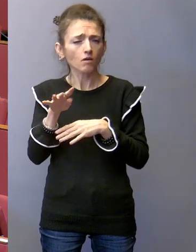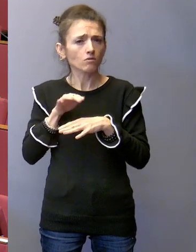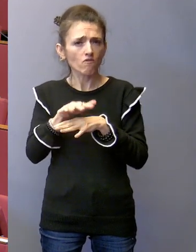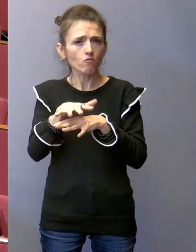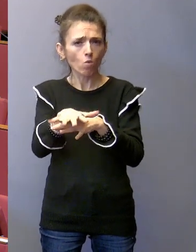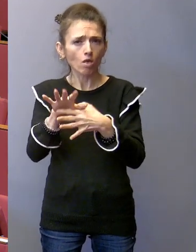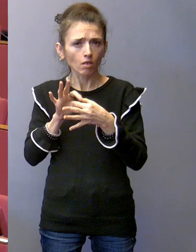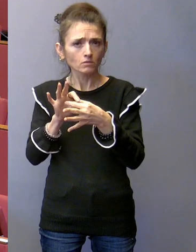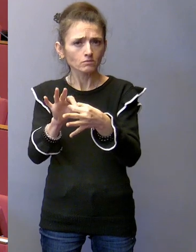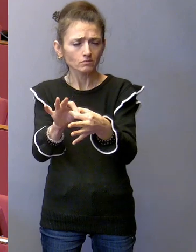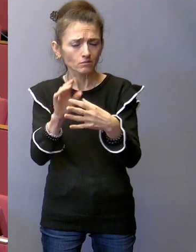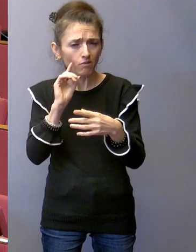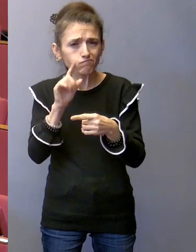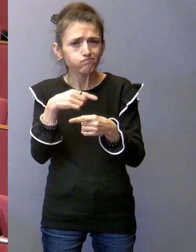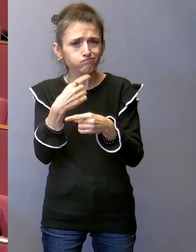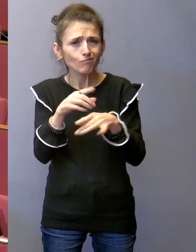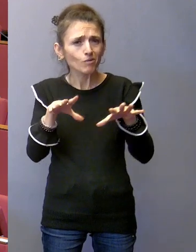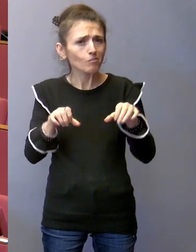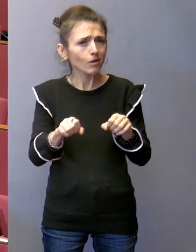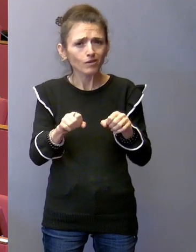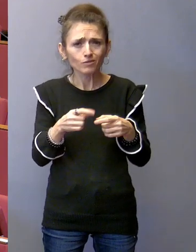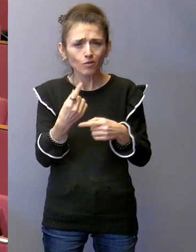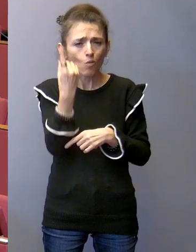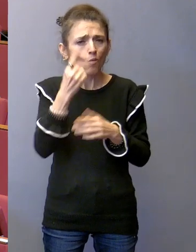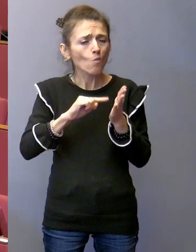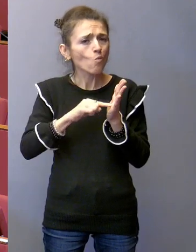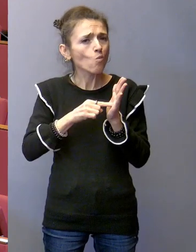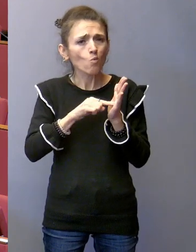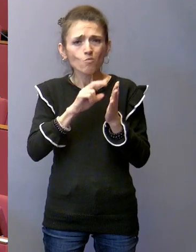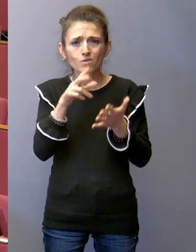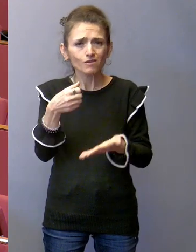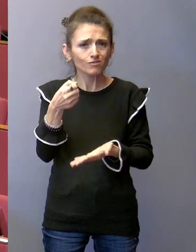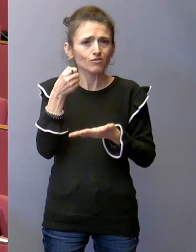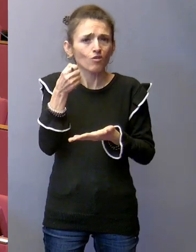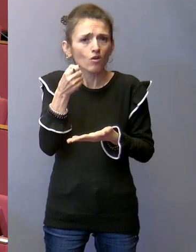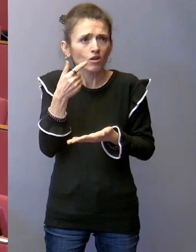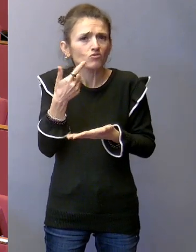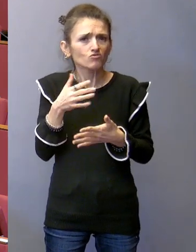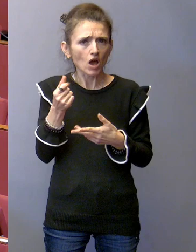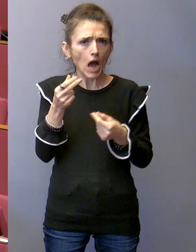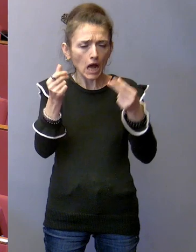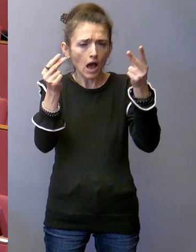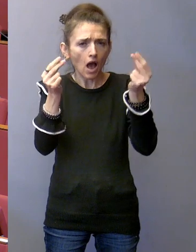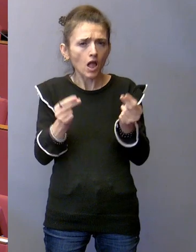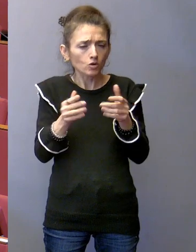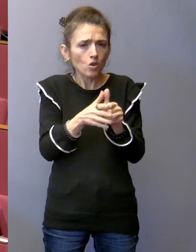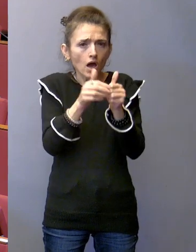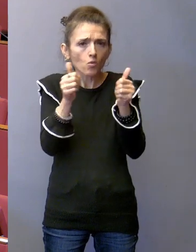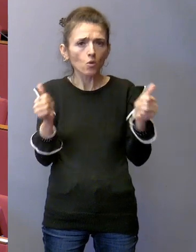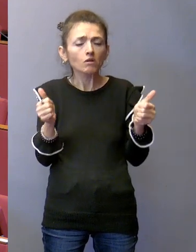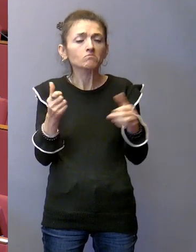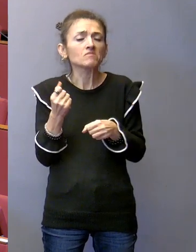medesimo con un impegno che è della stessa cifra un milione quindi è già quantificato annualmente diciamo ho fatto un lavoro